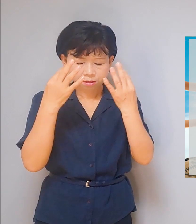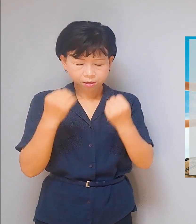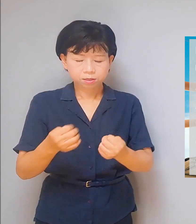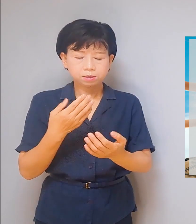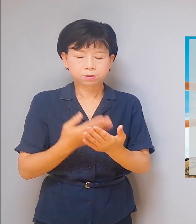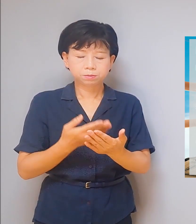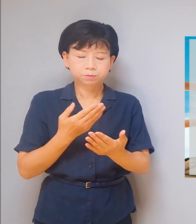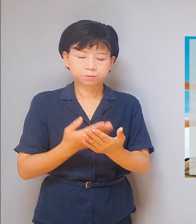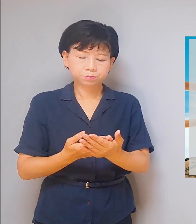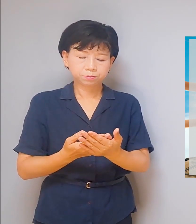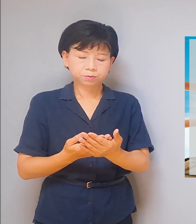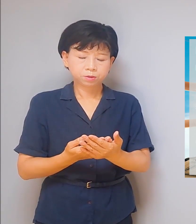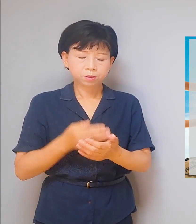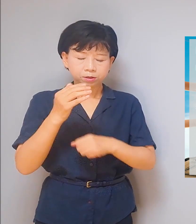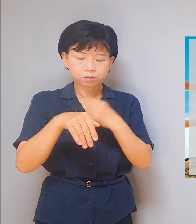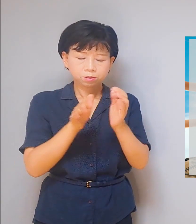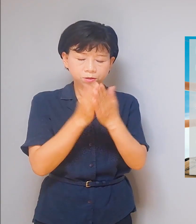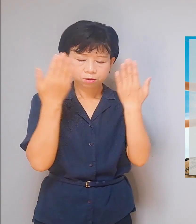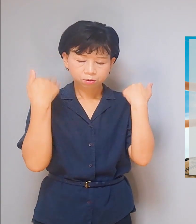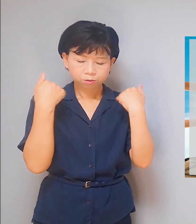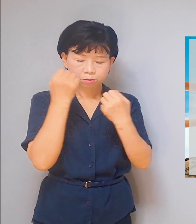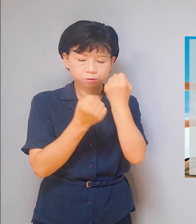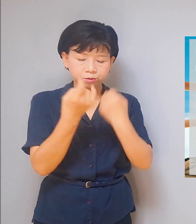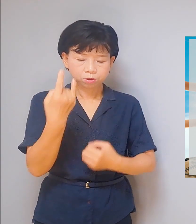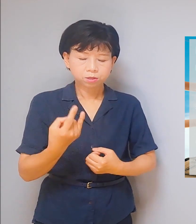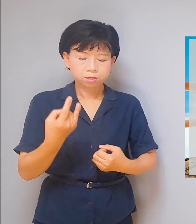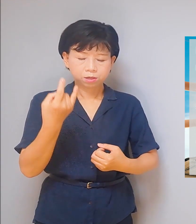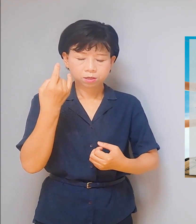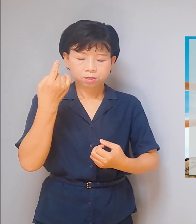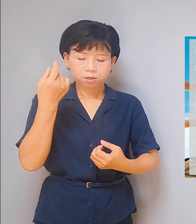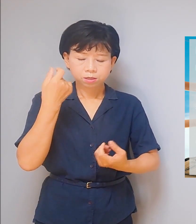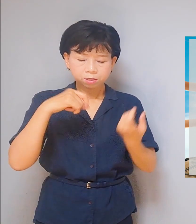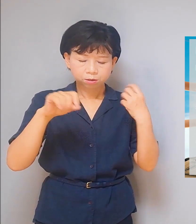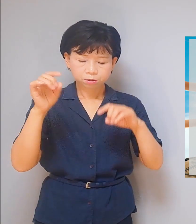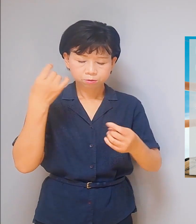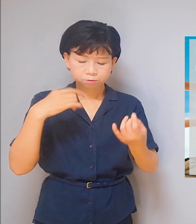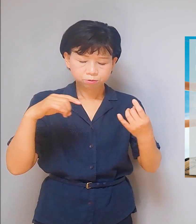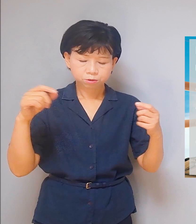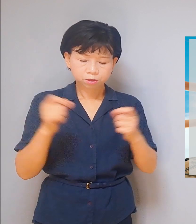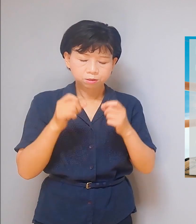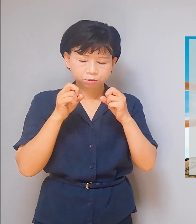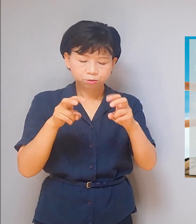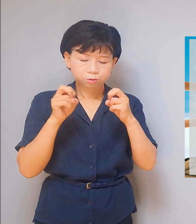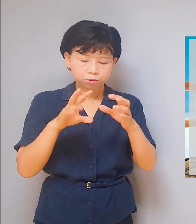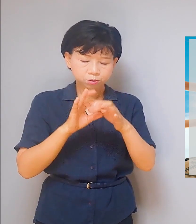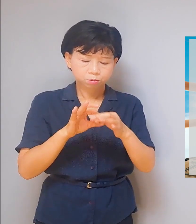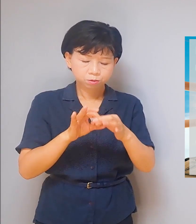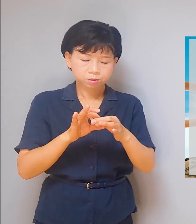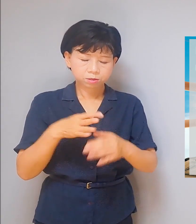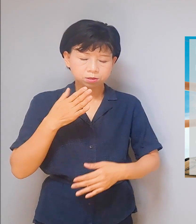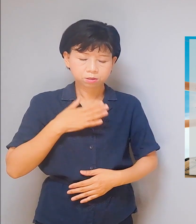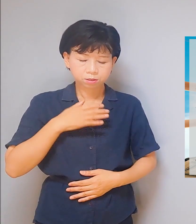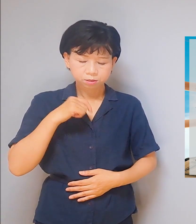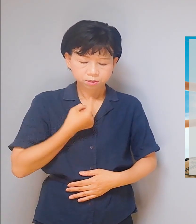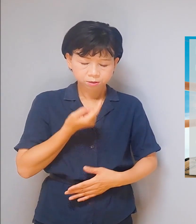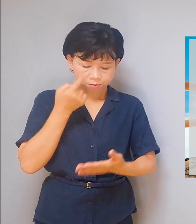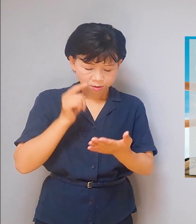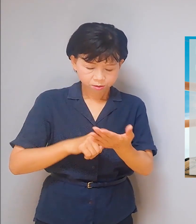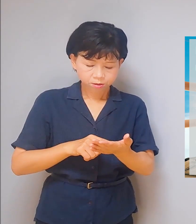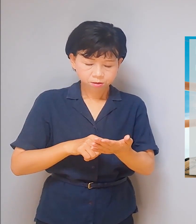하옵소서. 성경학교 수련회 태국 단기 선교를 통해 내가 누구인지 발견하게